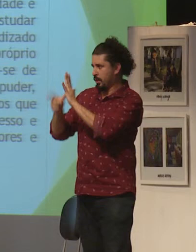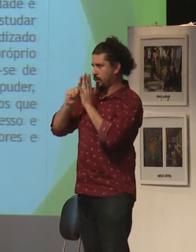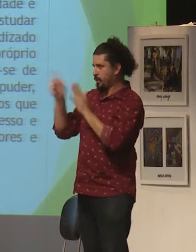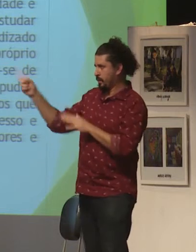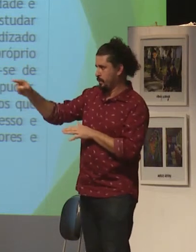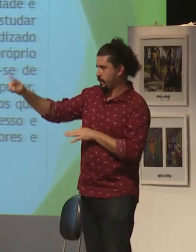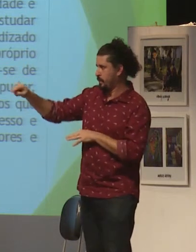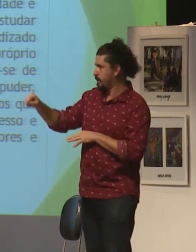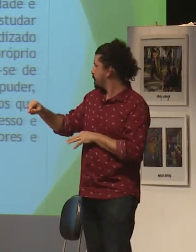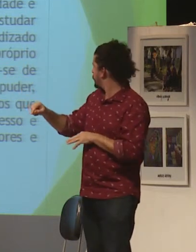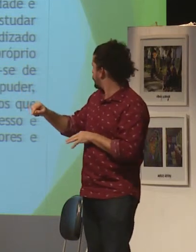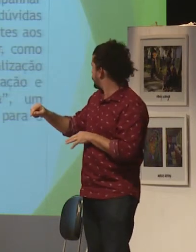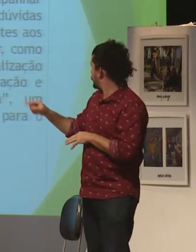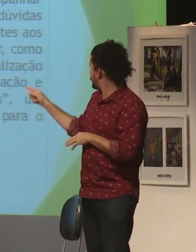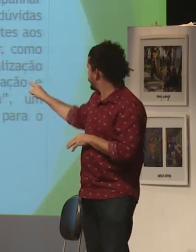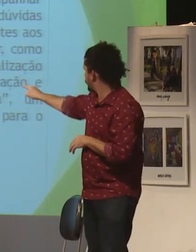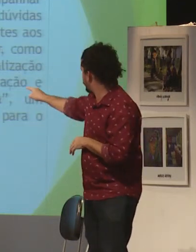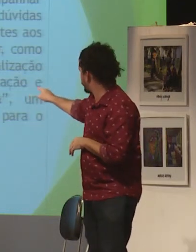Anteriormente eu falei também, né? Pode voltar?